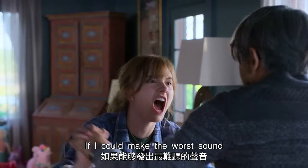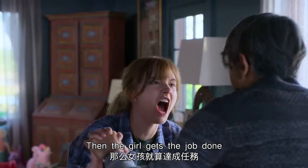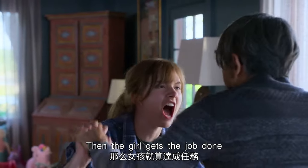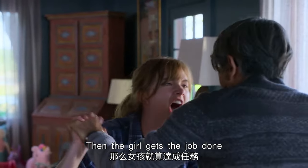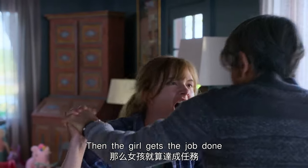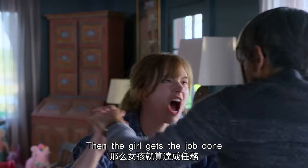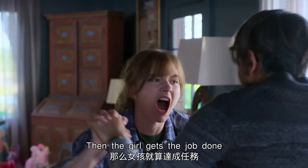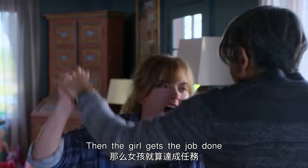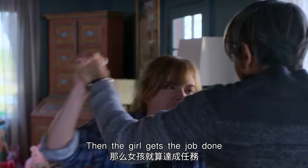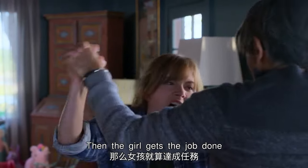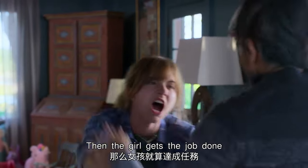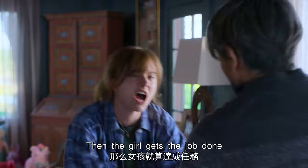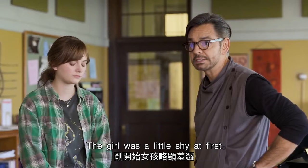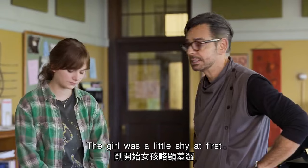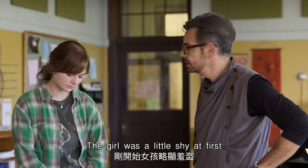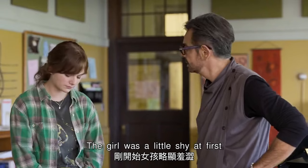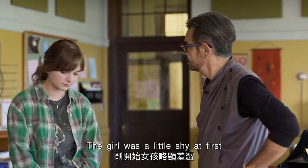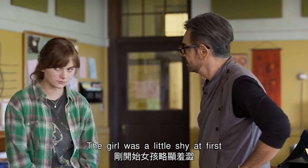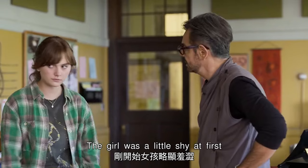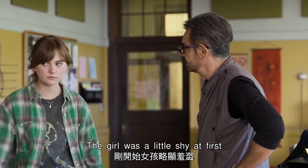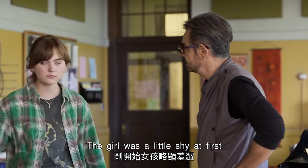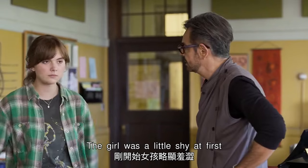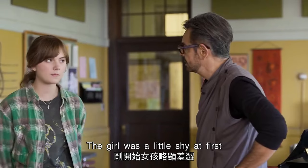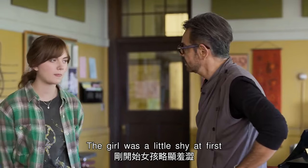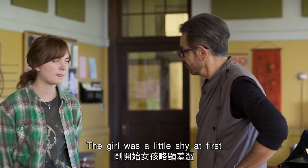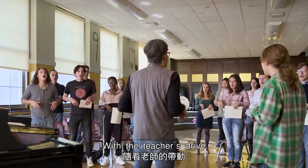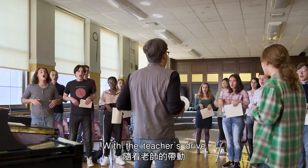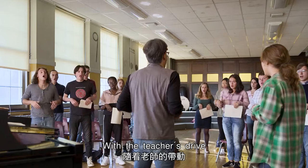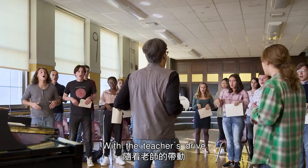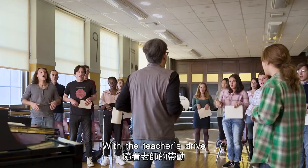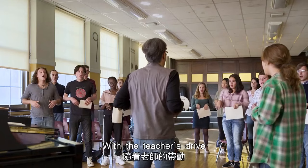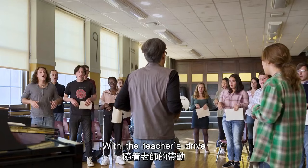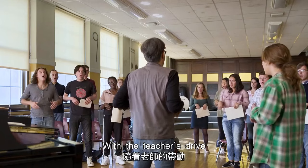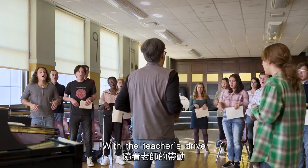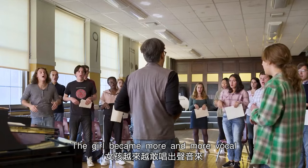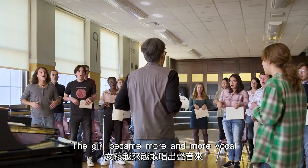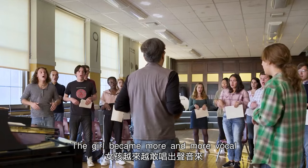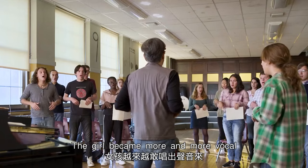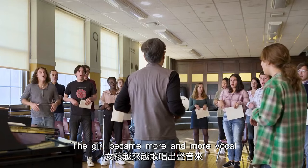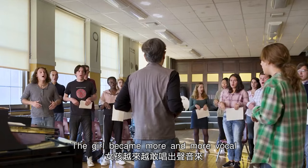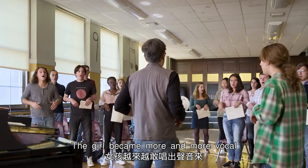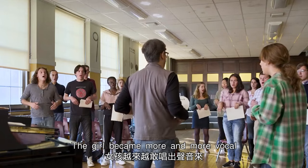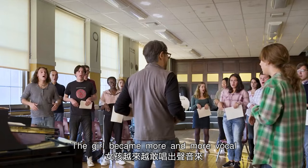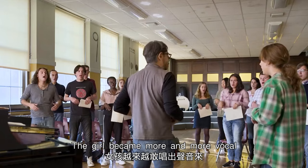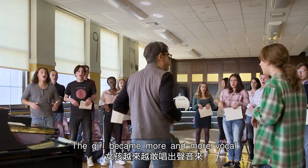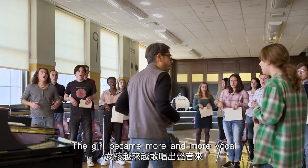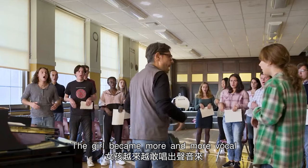音那么女孩就算达成任务刚开始女孩略显羞涩随着老师的带动女孩越来越敢唱出声音来